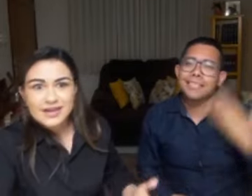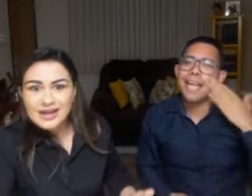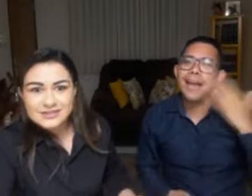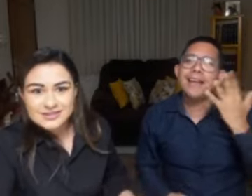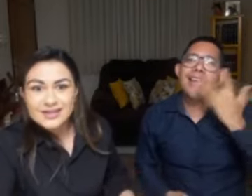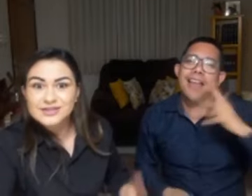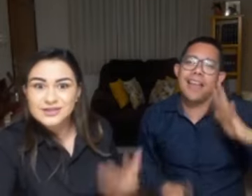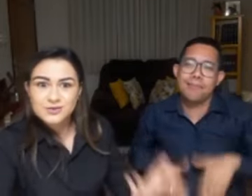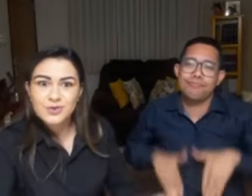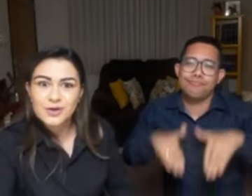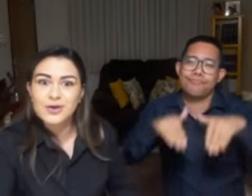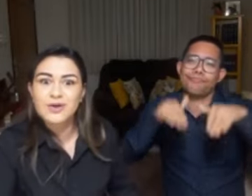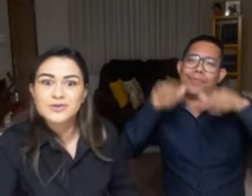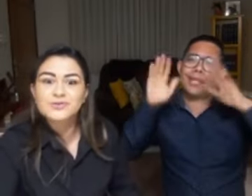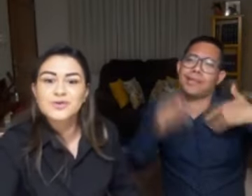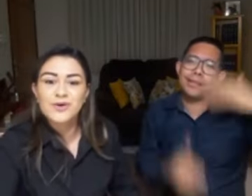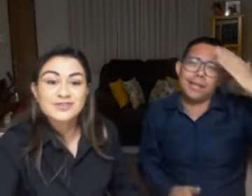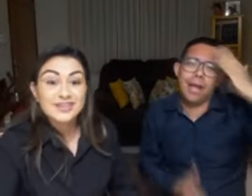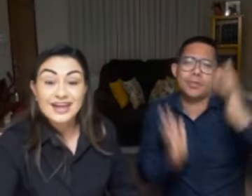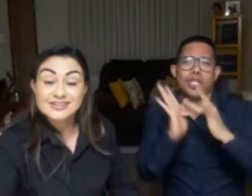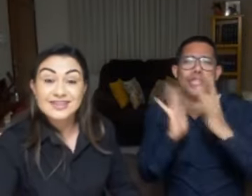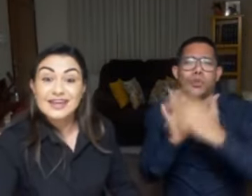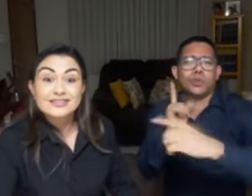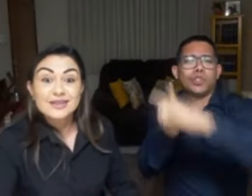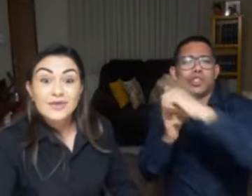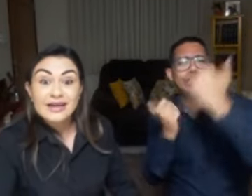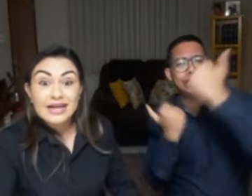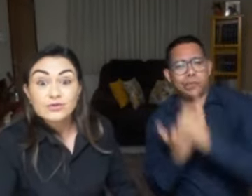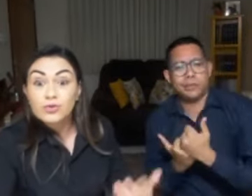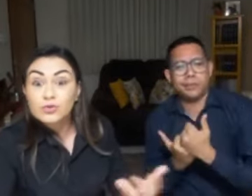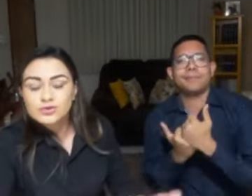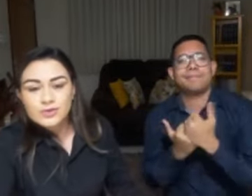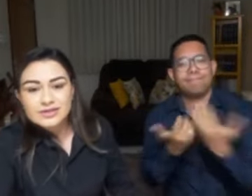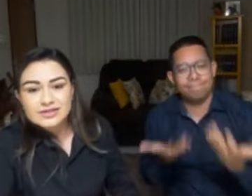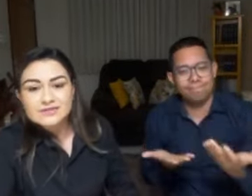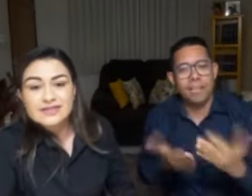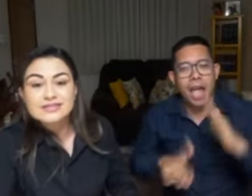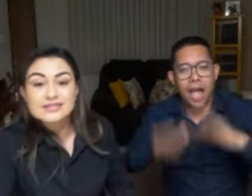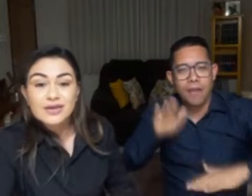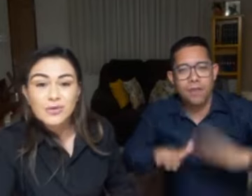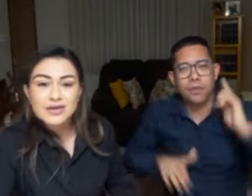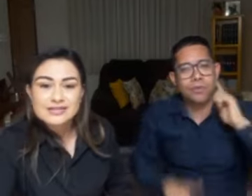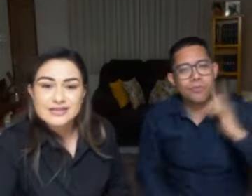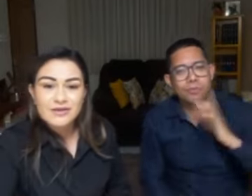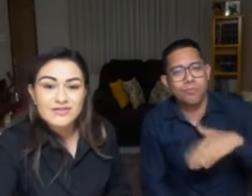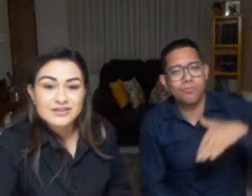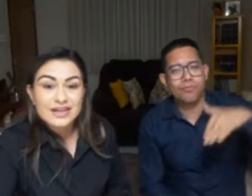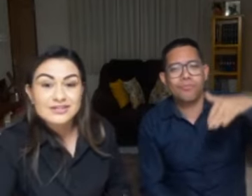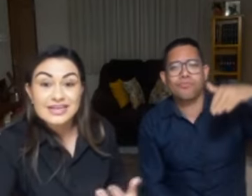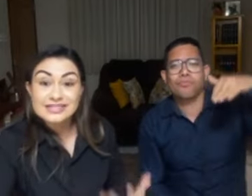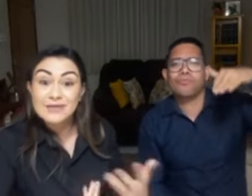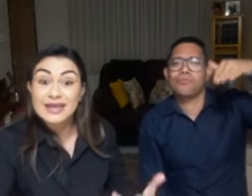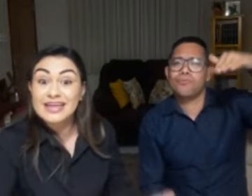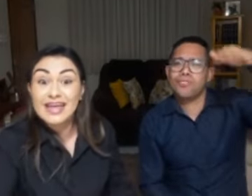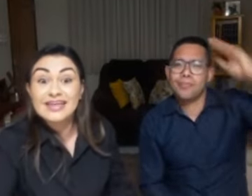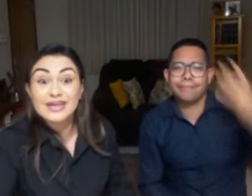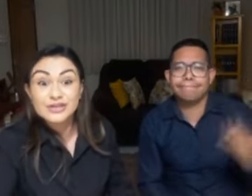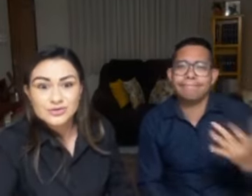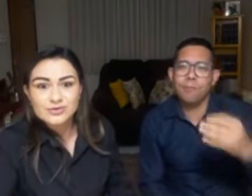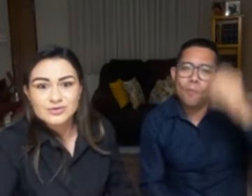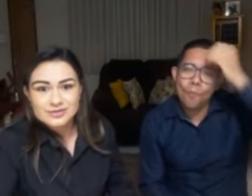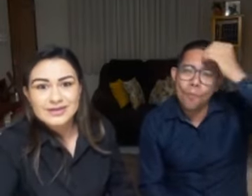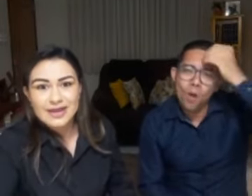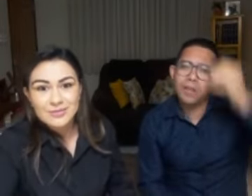somos crianças, né? Que Jesus morreu na cruz por nós, e eles estão aí adultos, muitas das vezes, sem conhecer o evangelho, sem saber quem